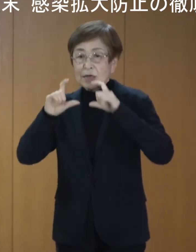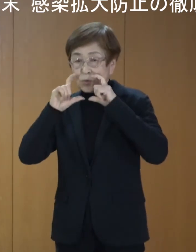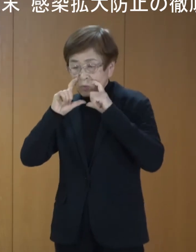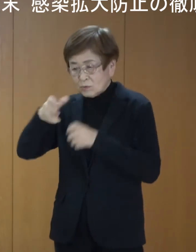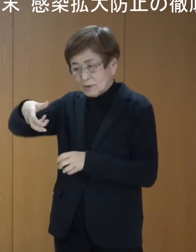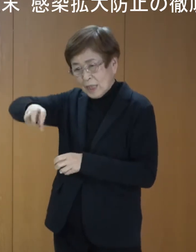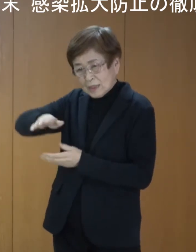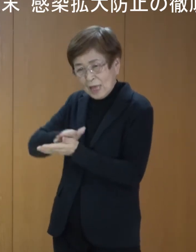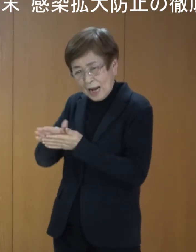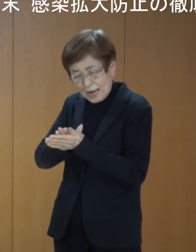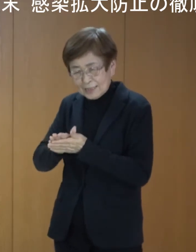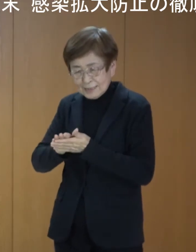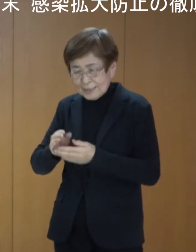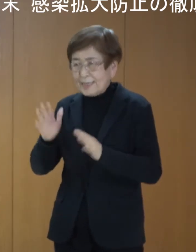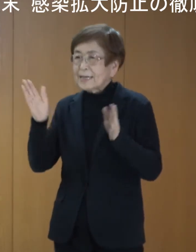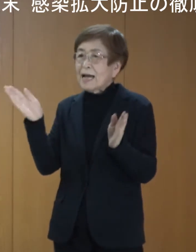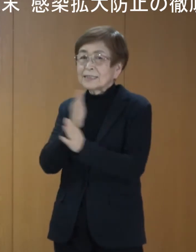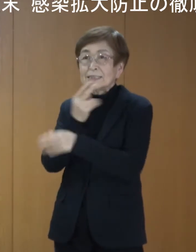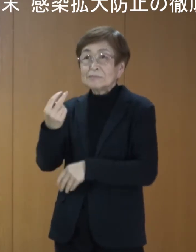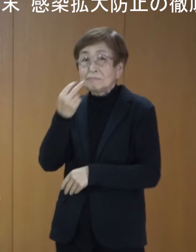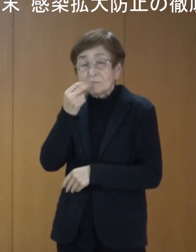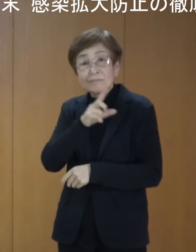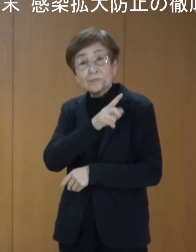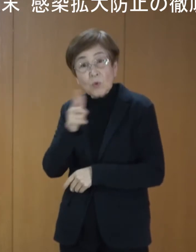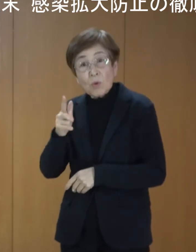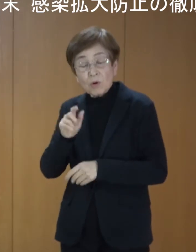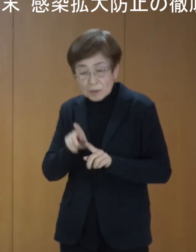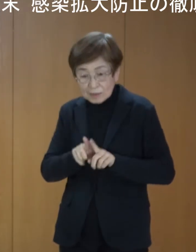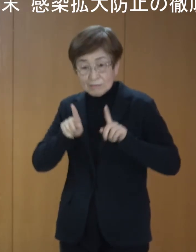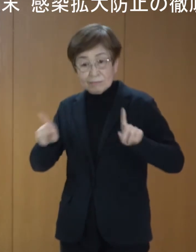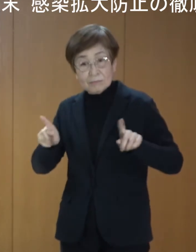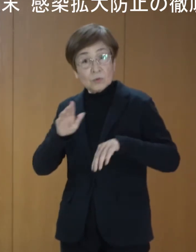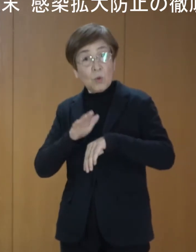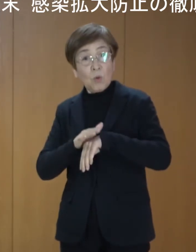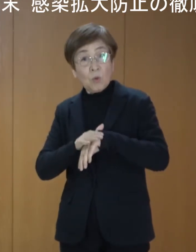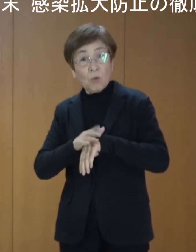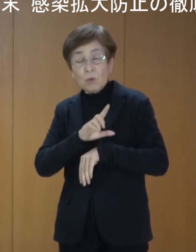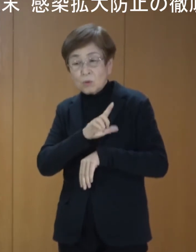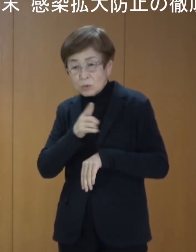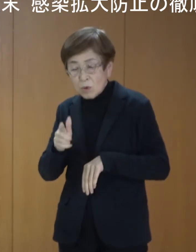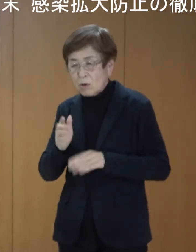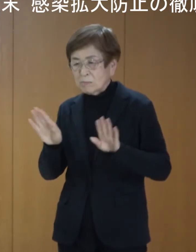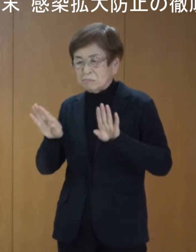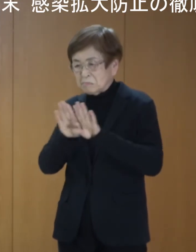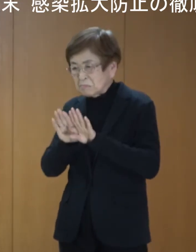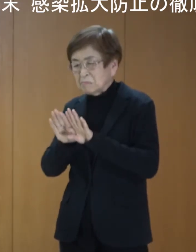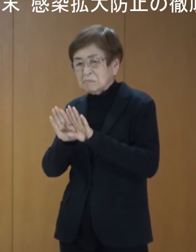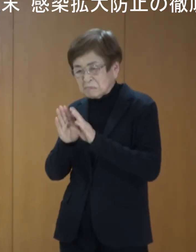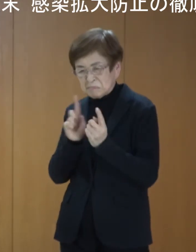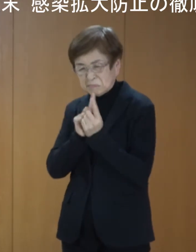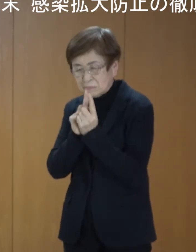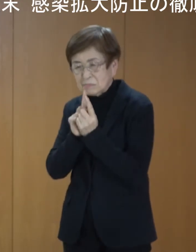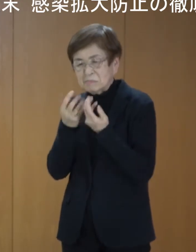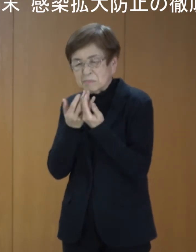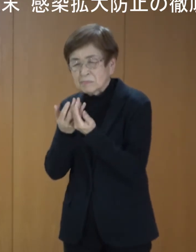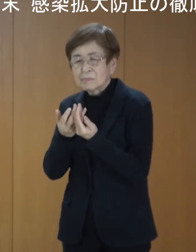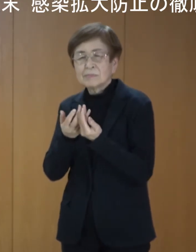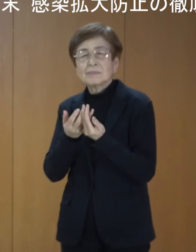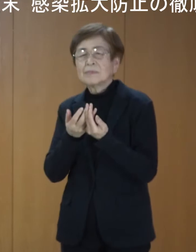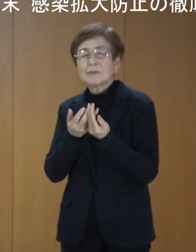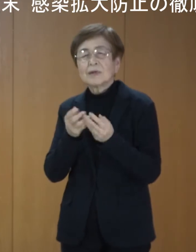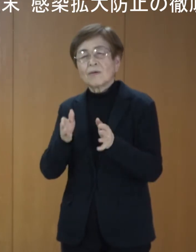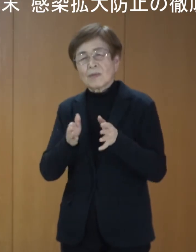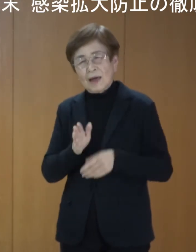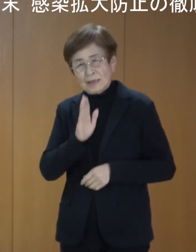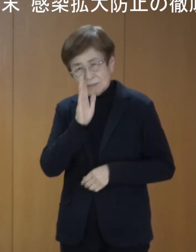気、周りの人との距離の確保など、密閉密集密接3密の回避を